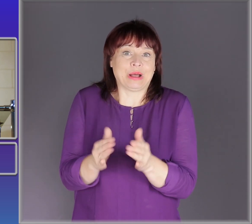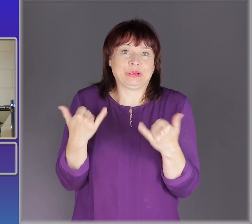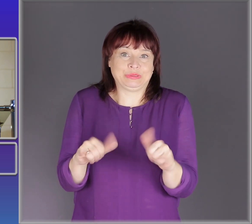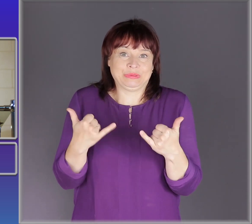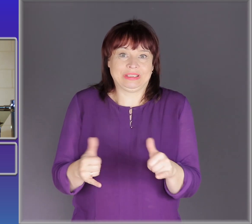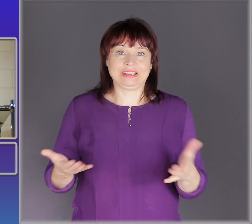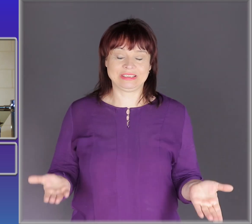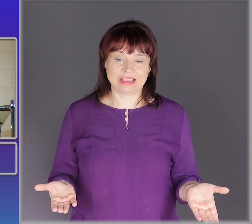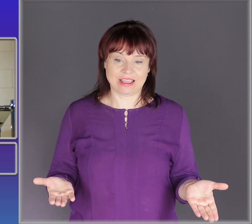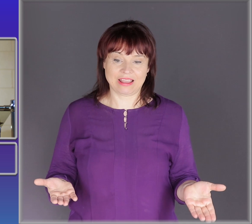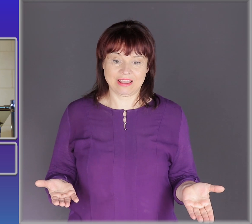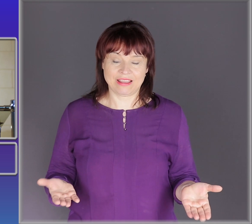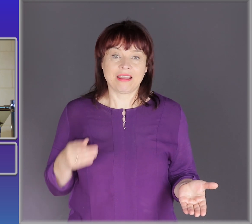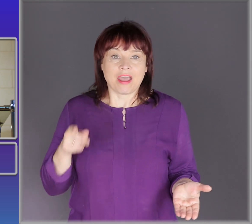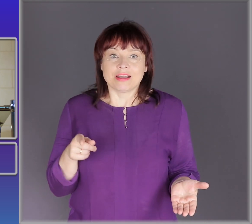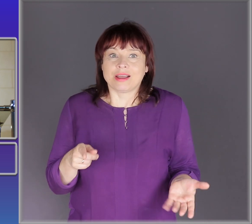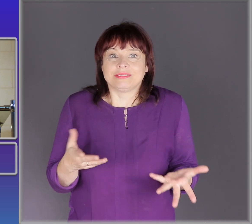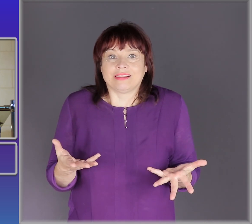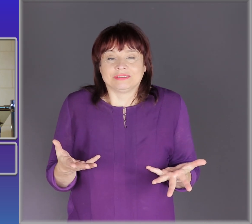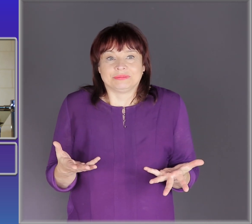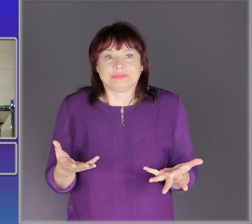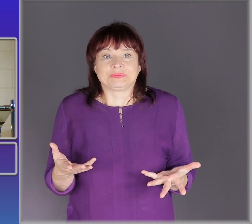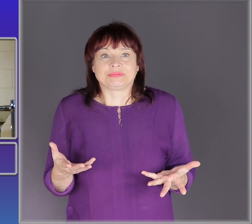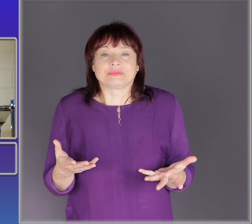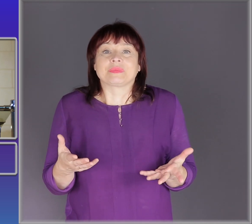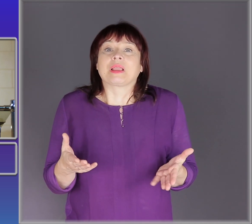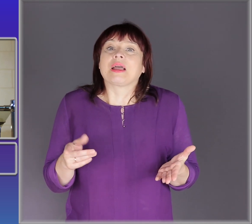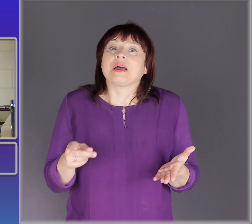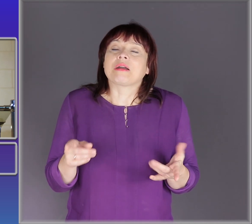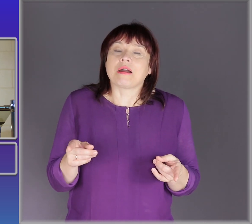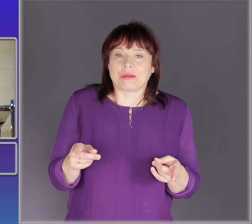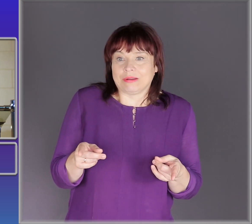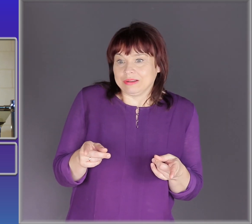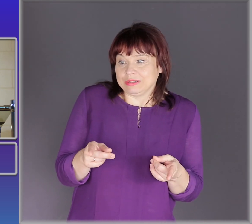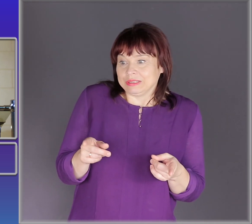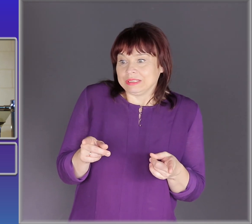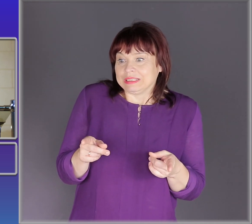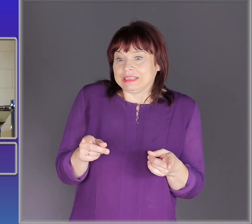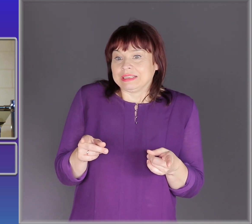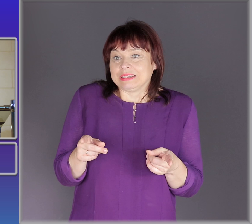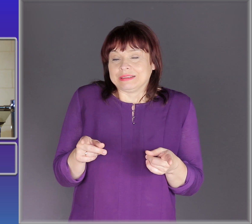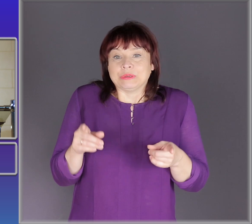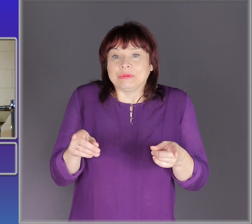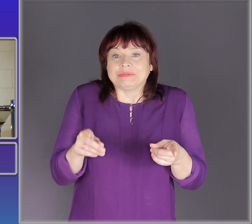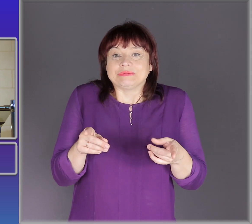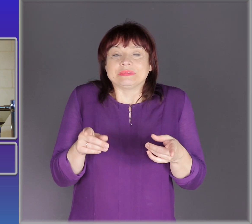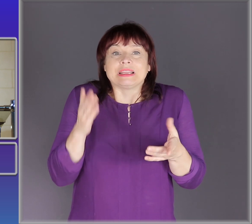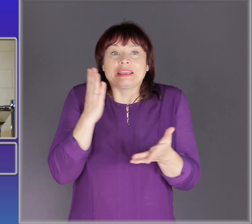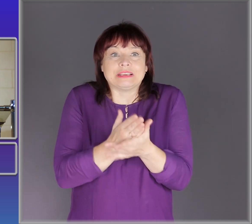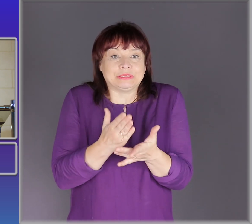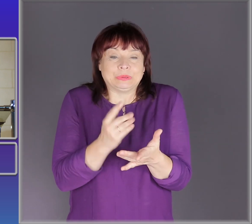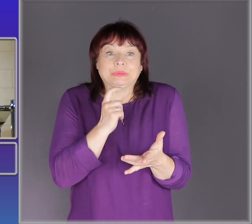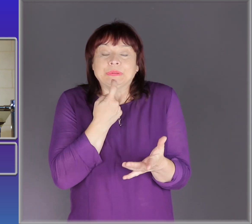не в том что это вопреки природы нет это мало вероятно я раскладка событий